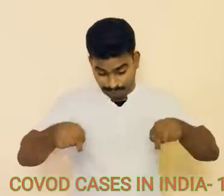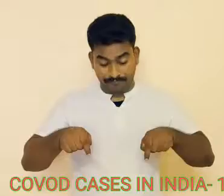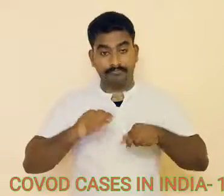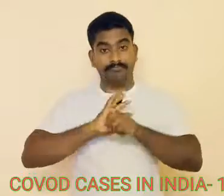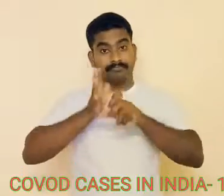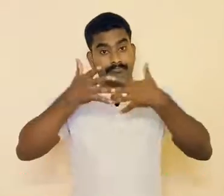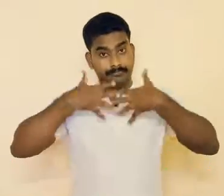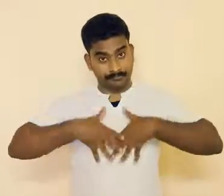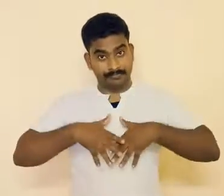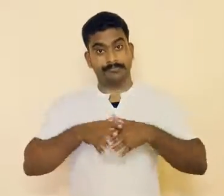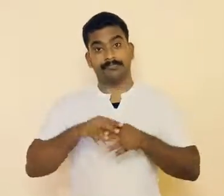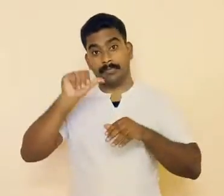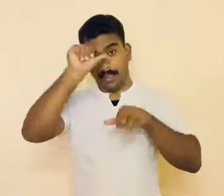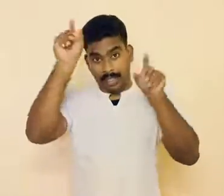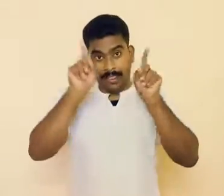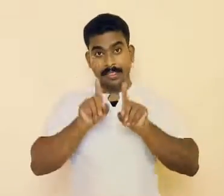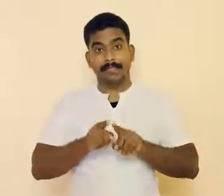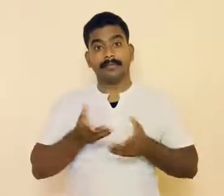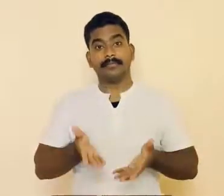1,18,447.